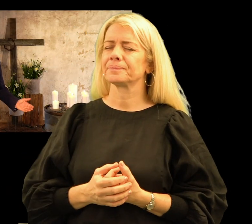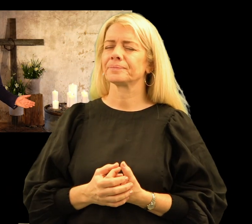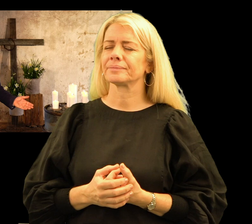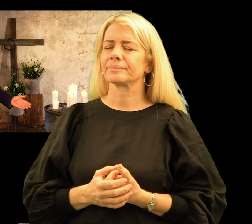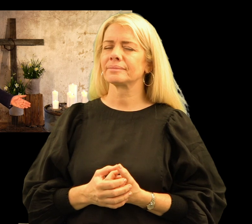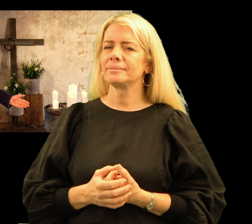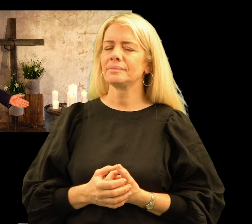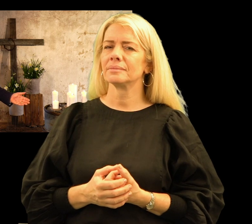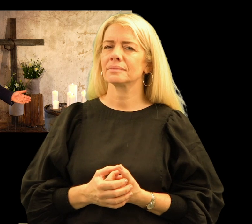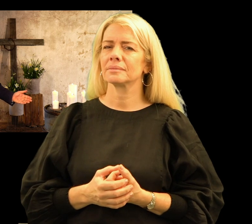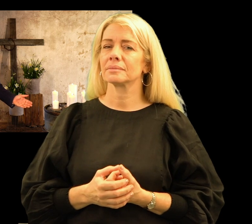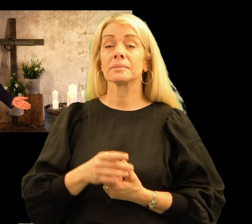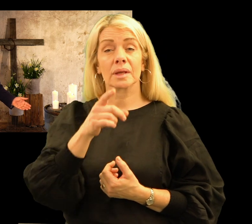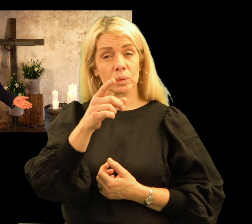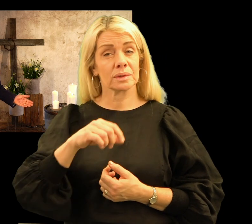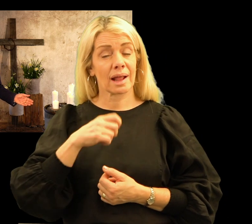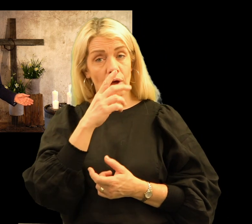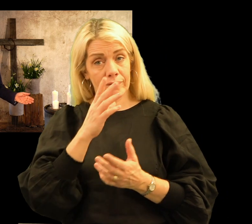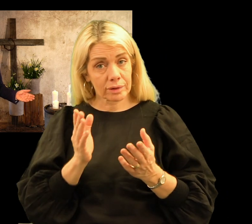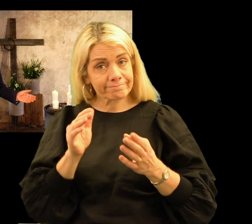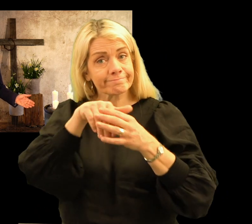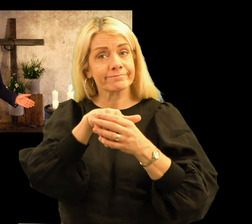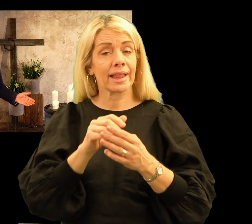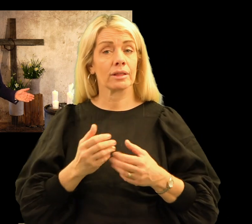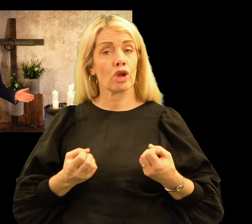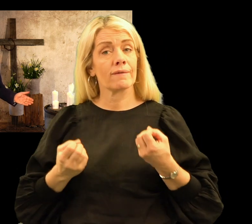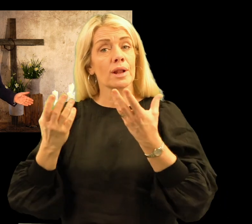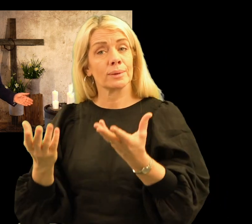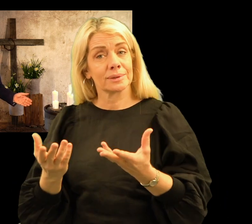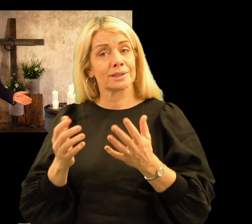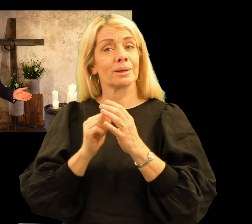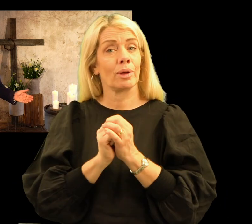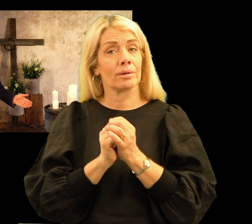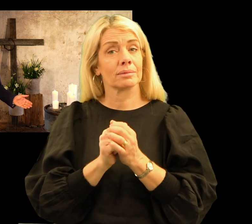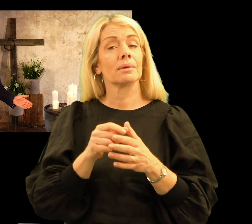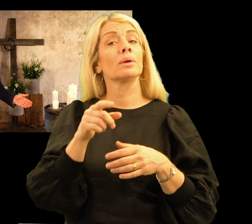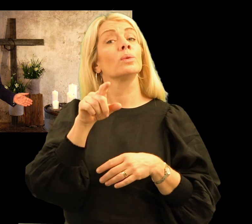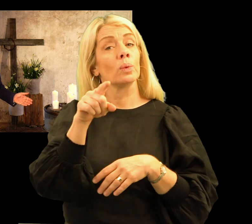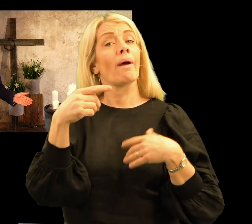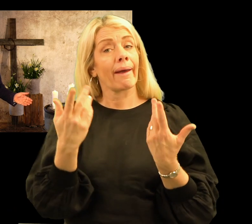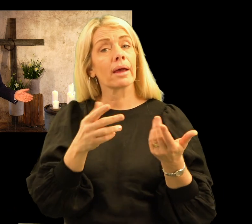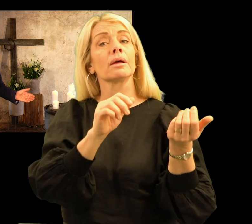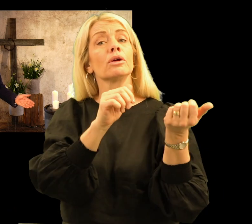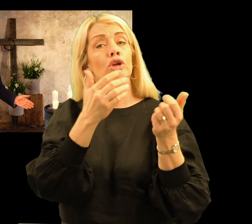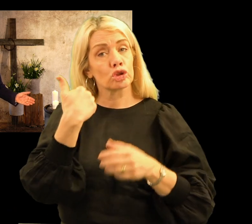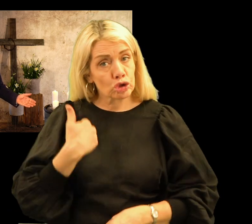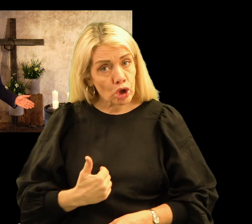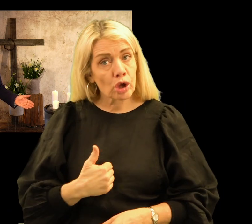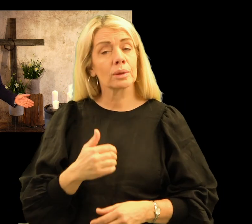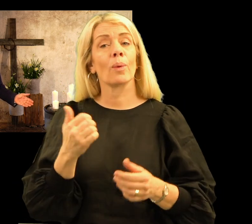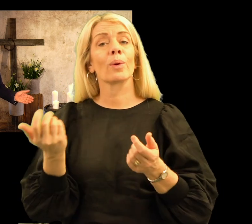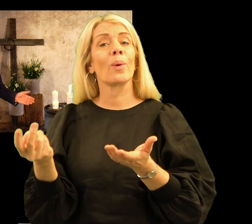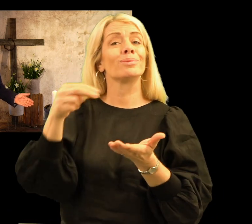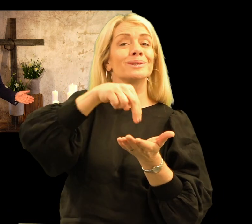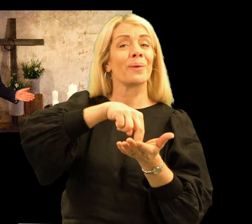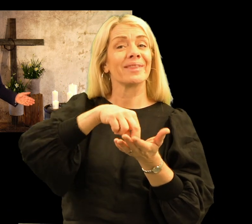Du som nu har bett mig i denna överlåtelsebön, du är död och uppstånden i Jesus Kristus. Lev i